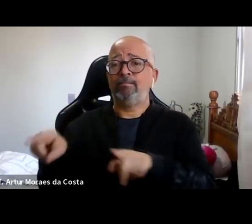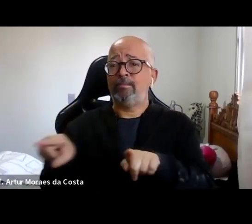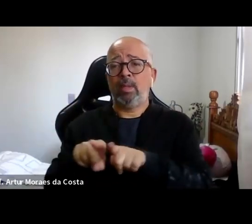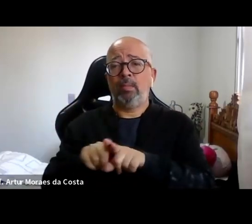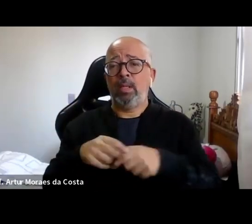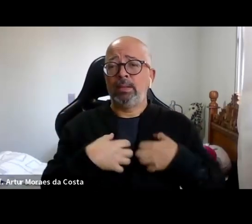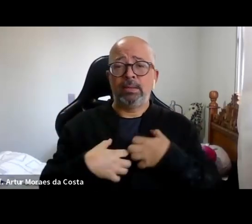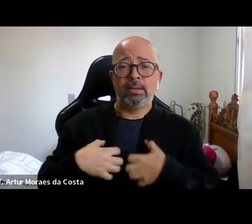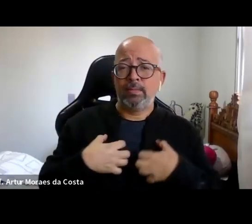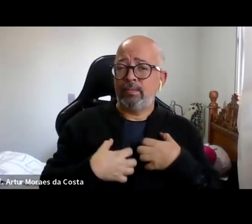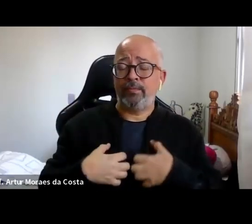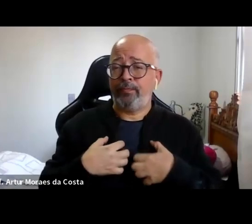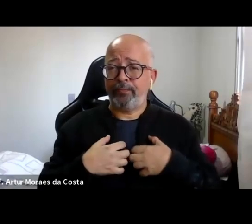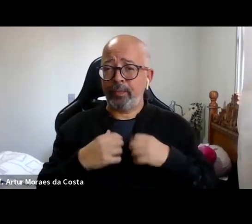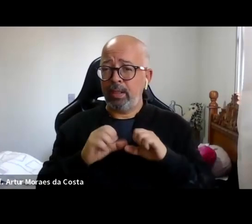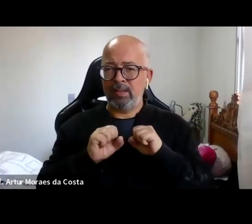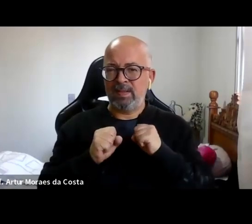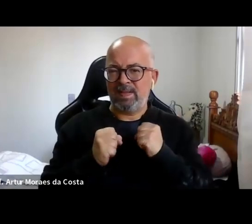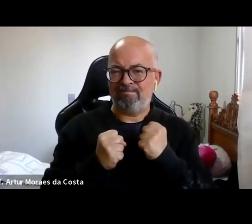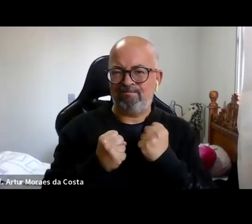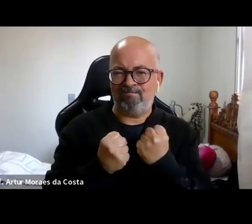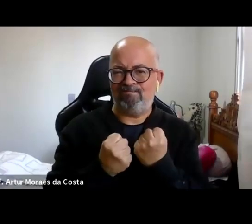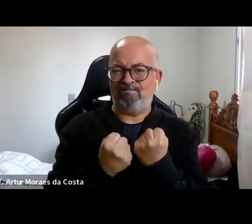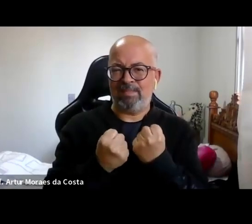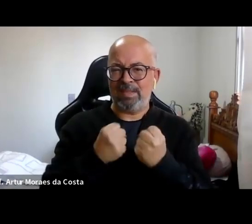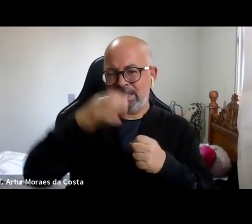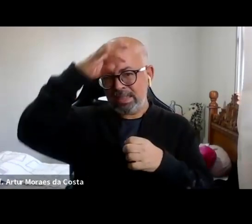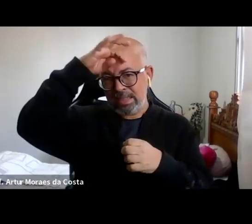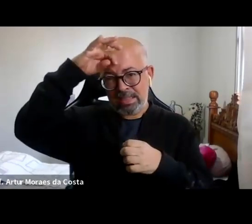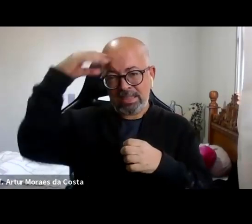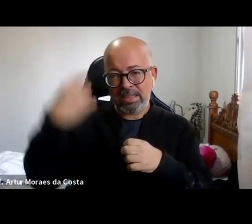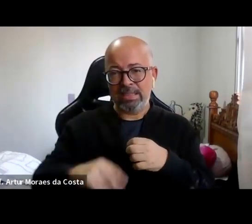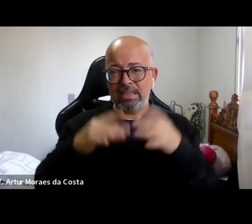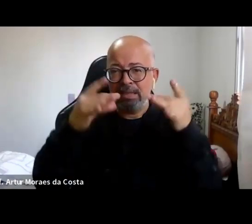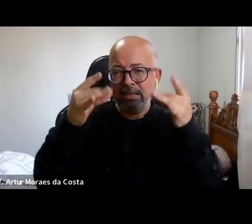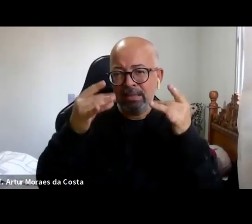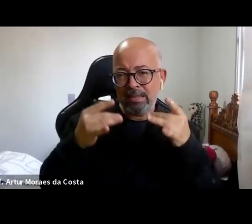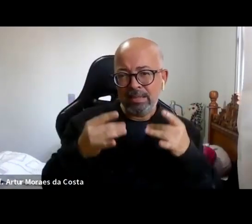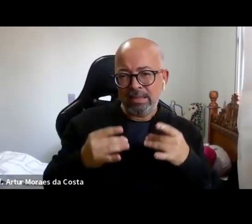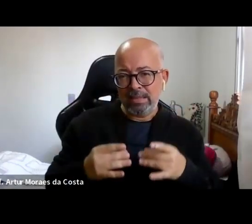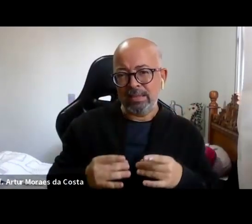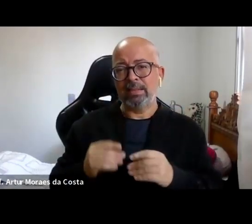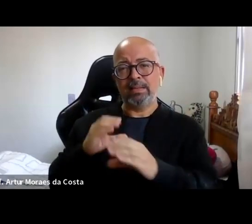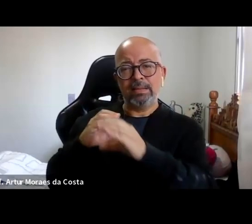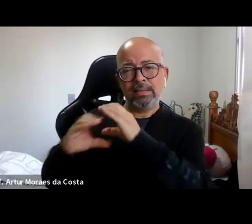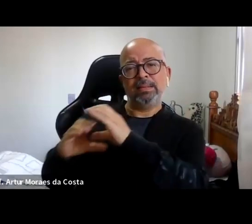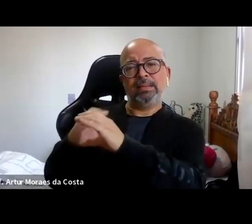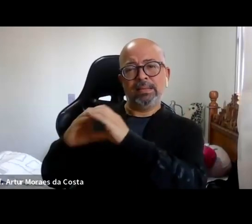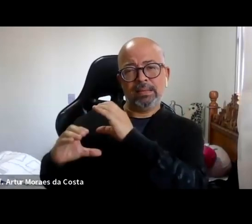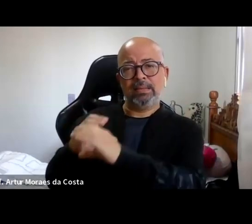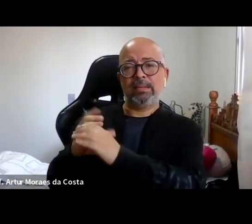poder ponerse en en en la condición necesaria para la tener la mejor